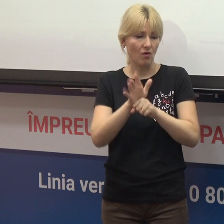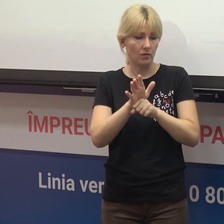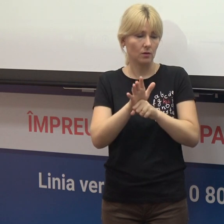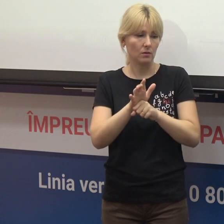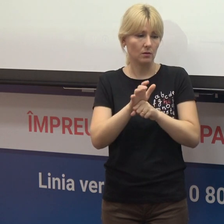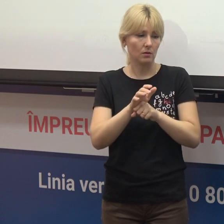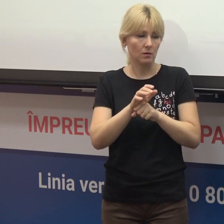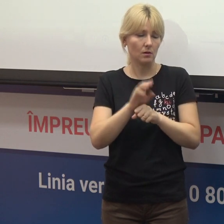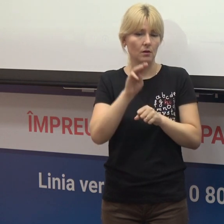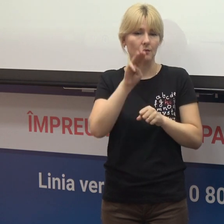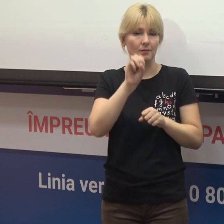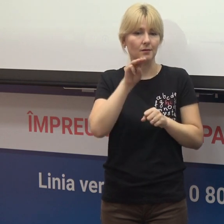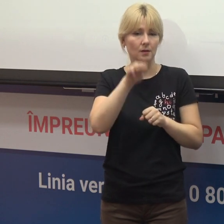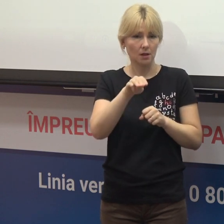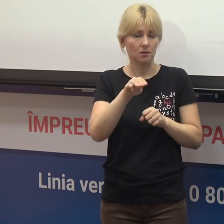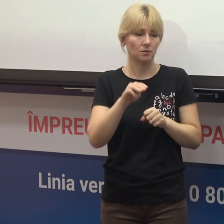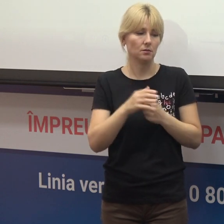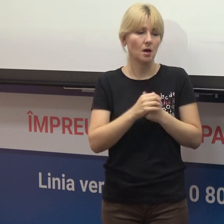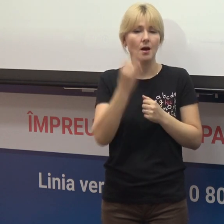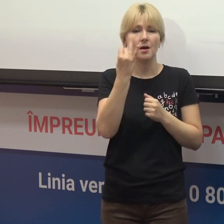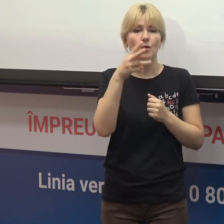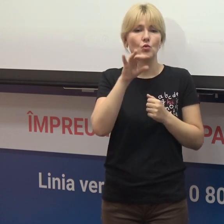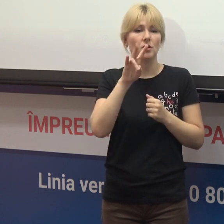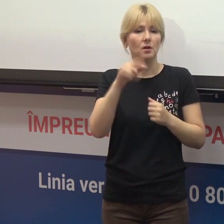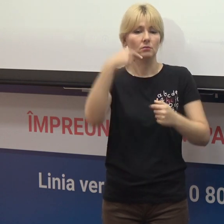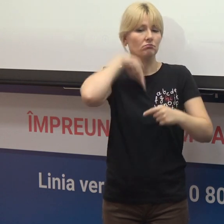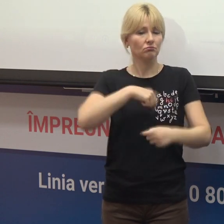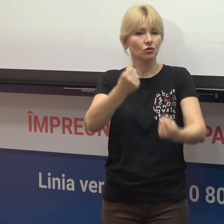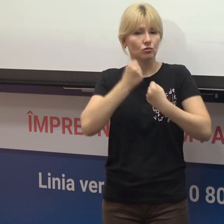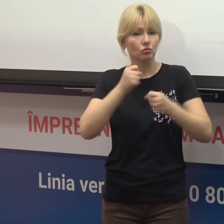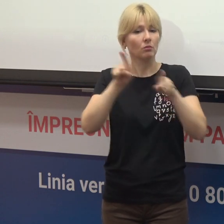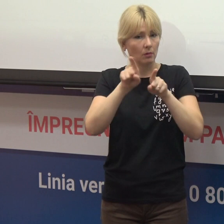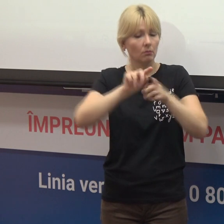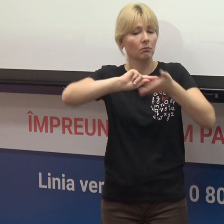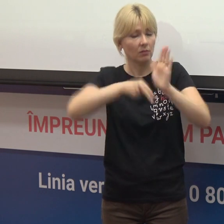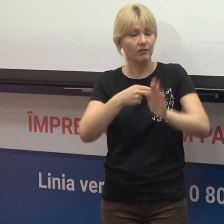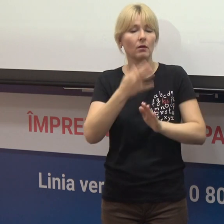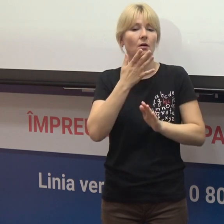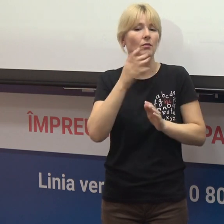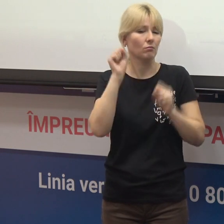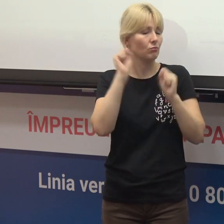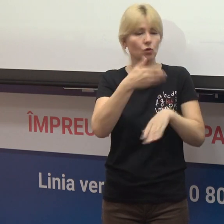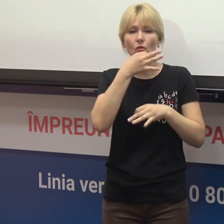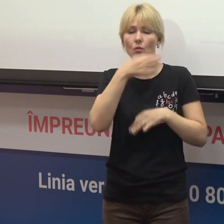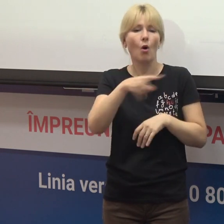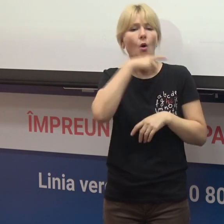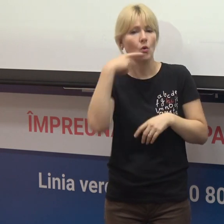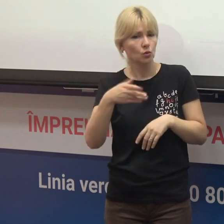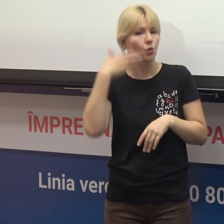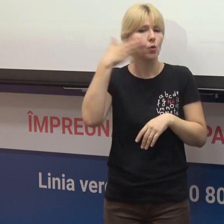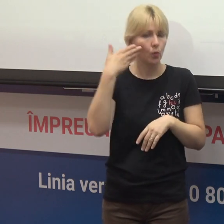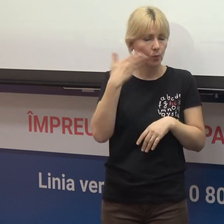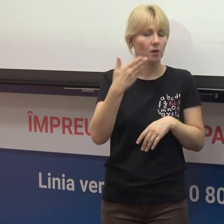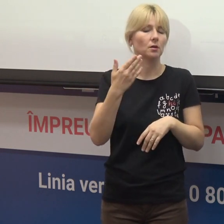iarăși în una din limbile română, zic, engleză, franceză, germană, italiană sau rusă. Deci, la fel, actul confirmativ, ca și